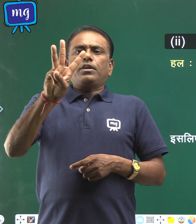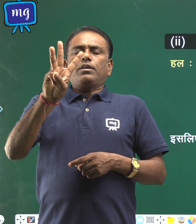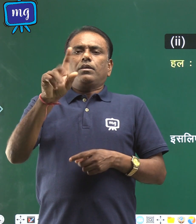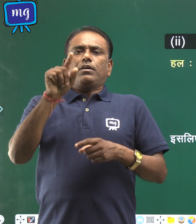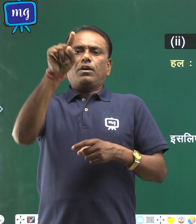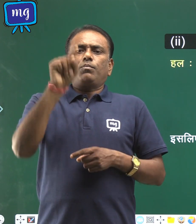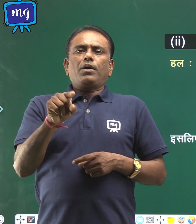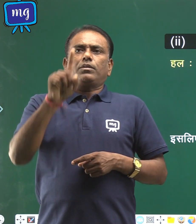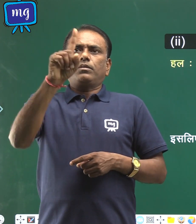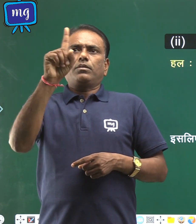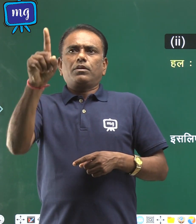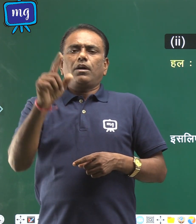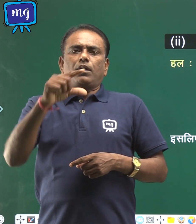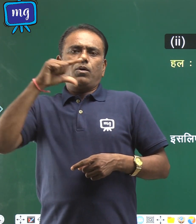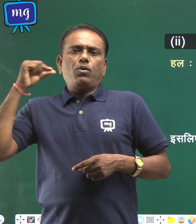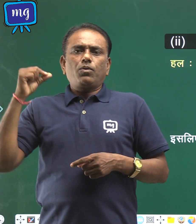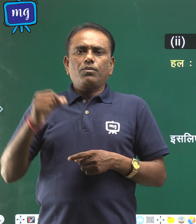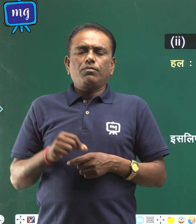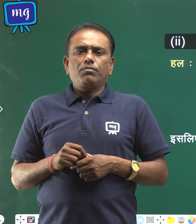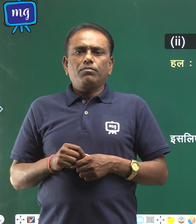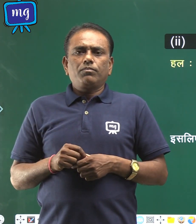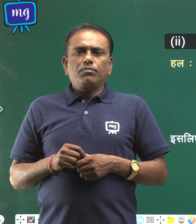3:11 और